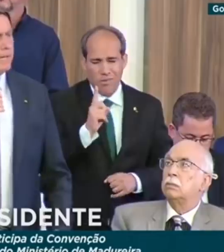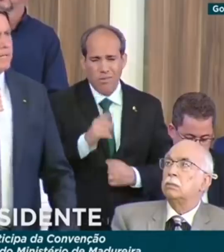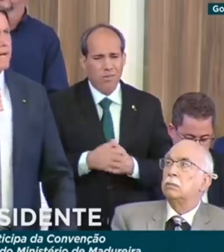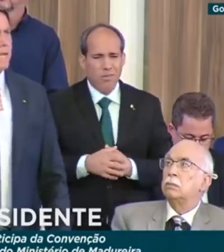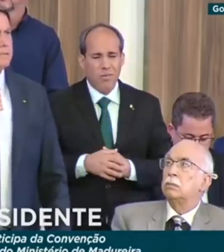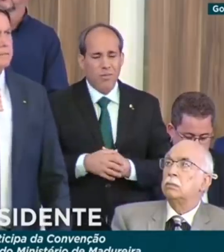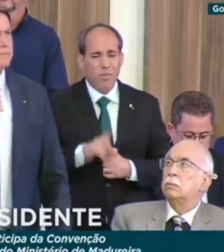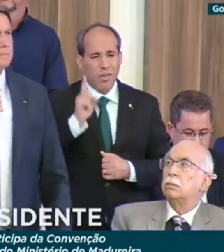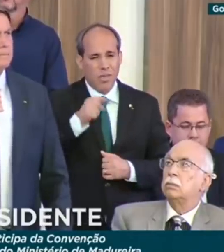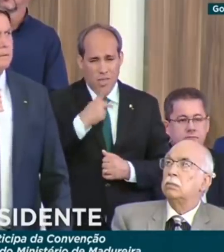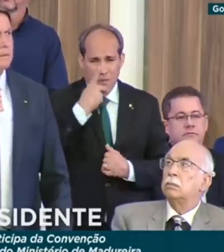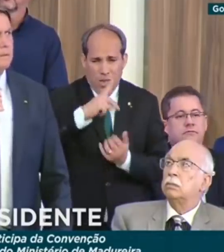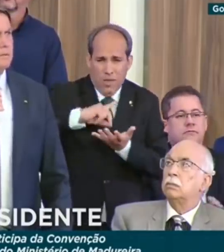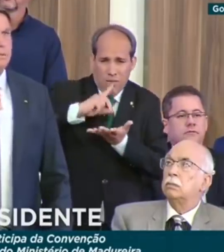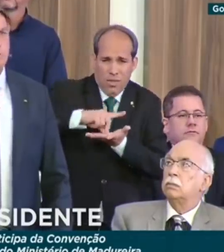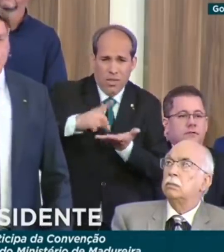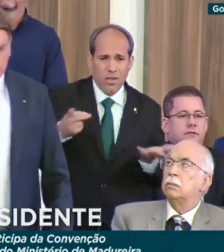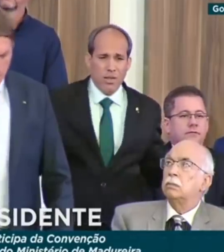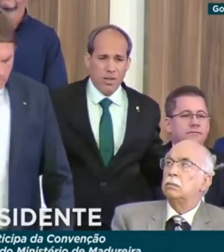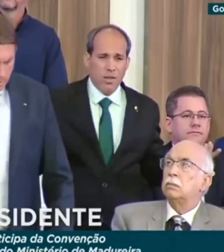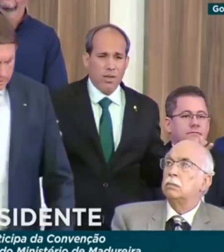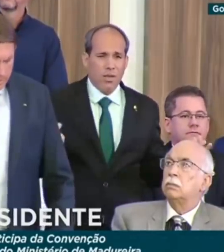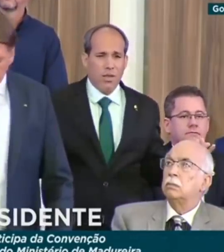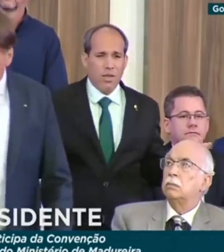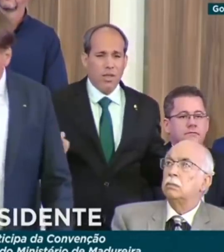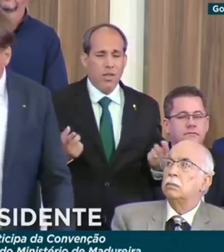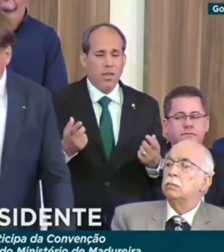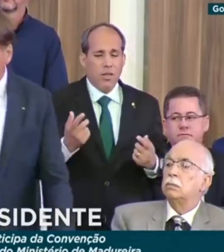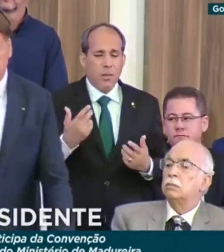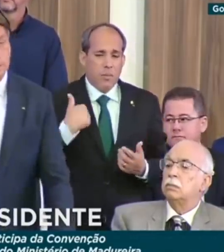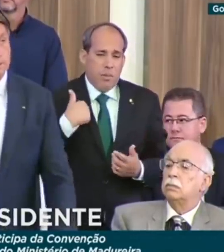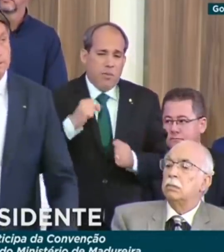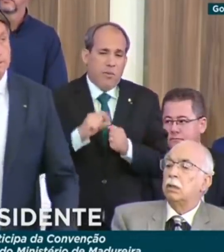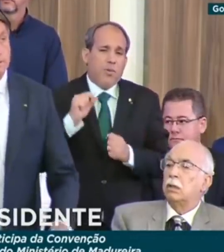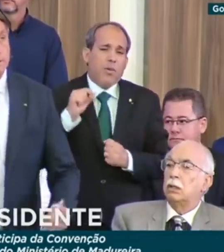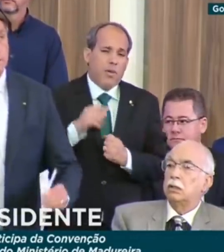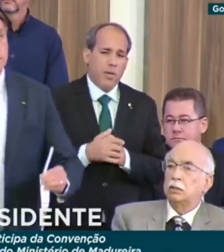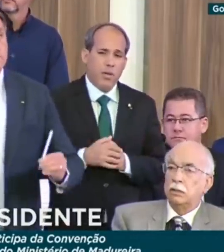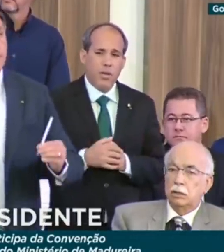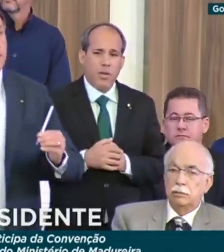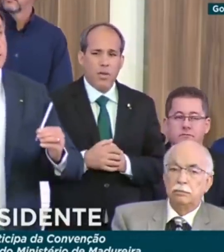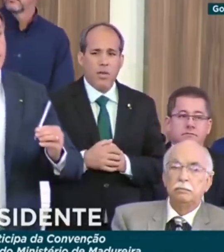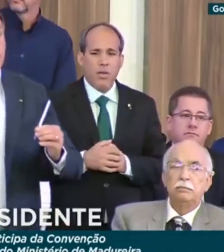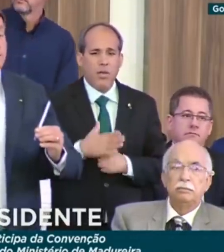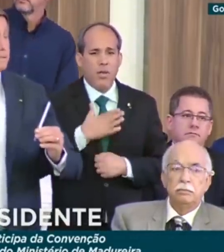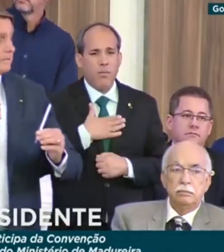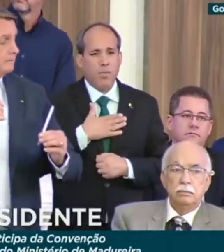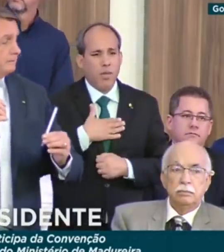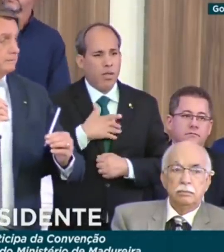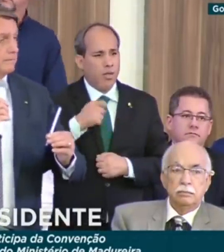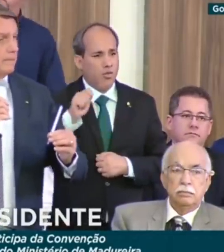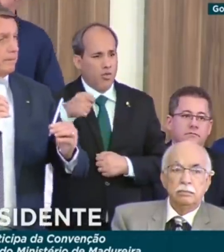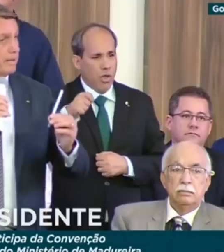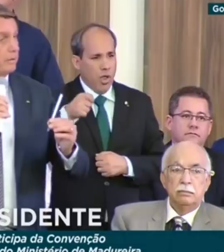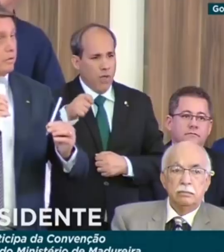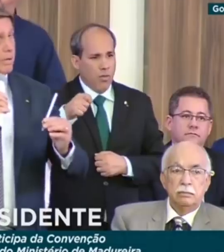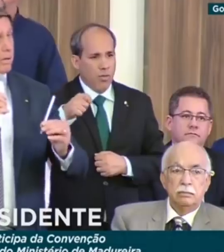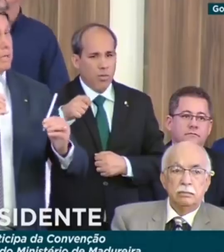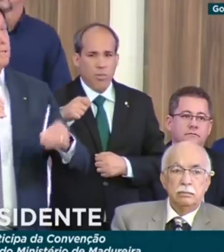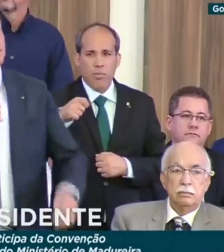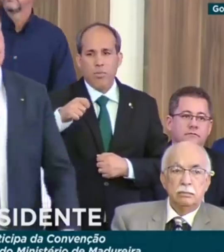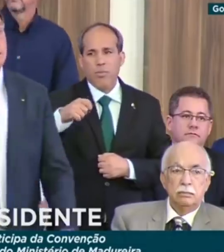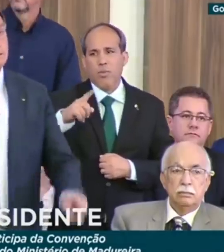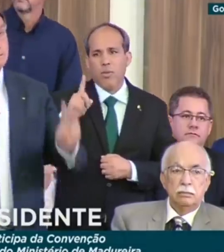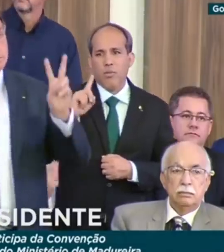é uma realidade. Só me sobra uma alternativa. Pegar as chaves da presidência, ou